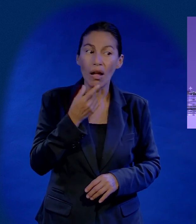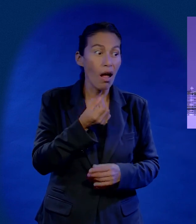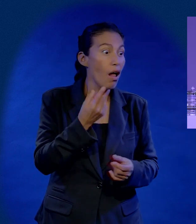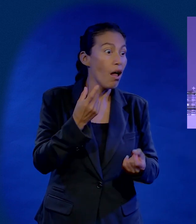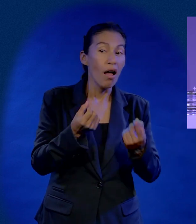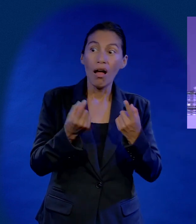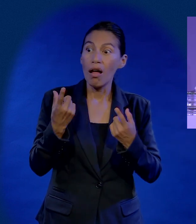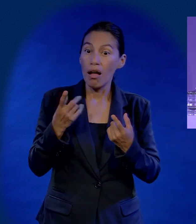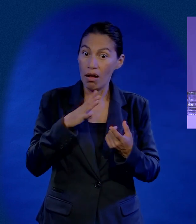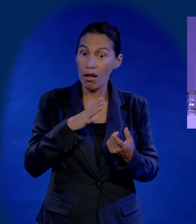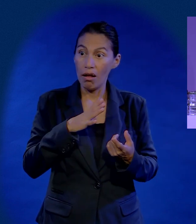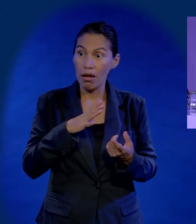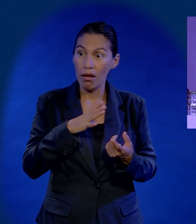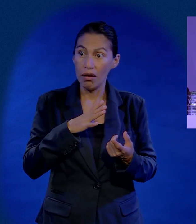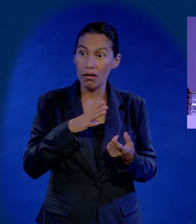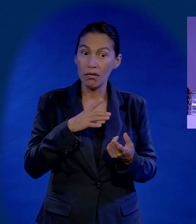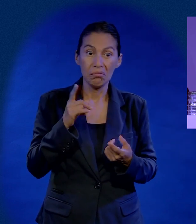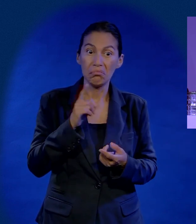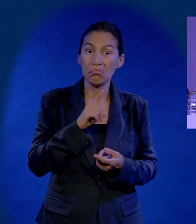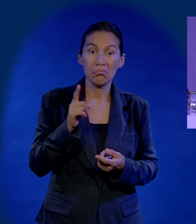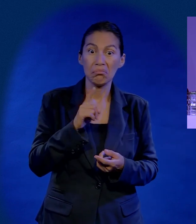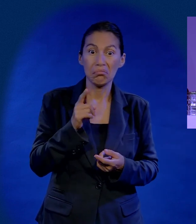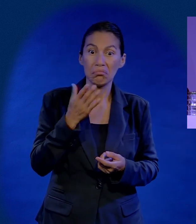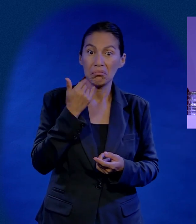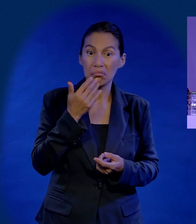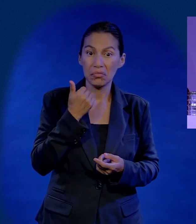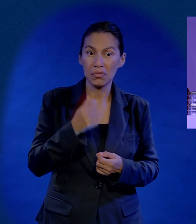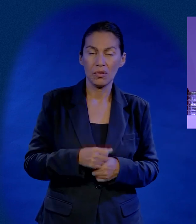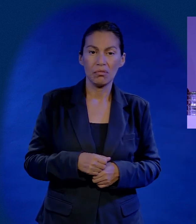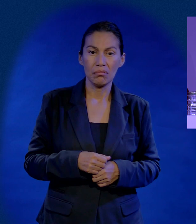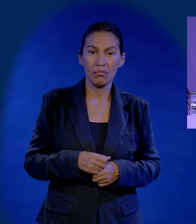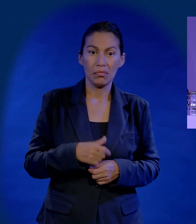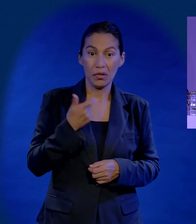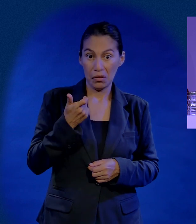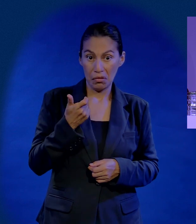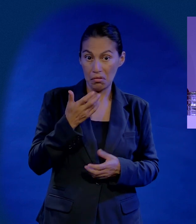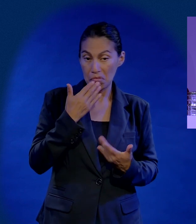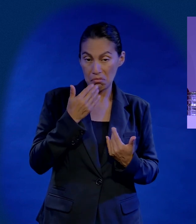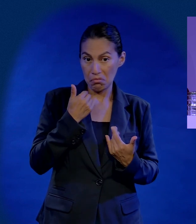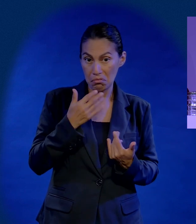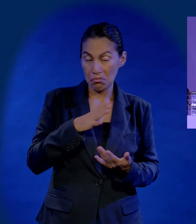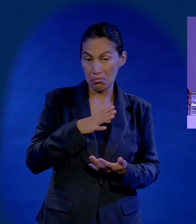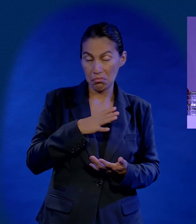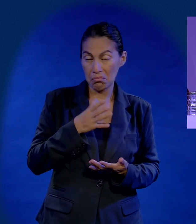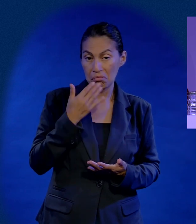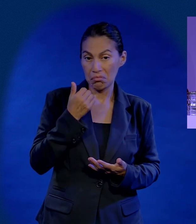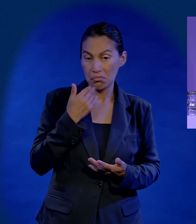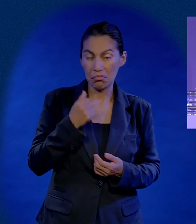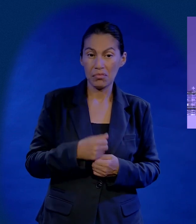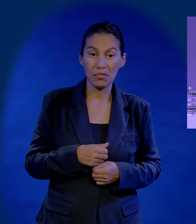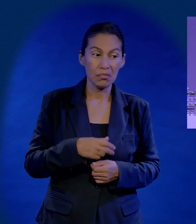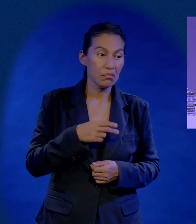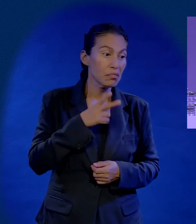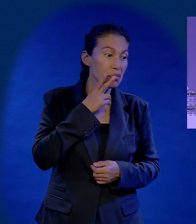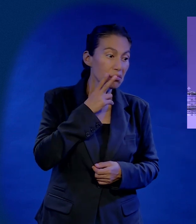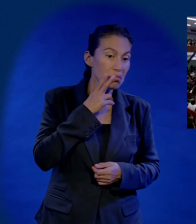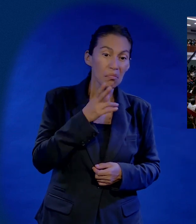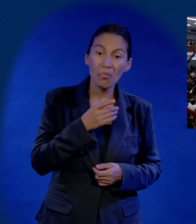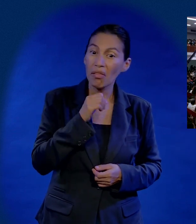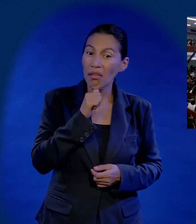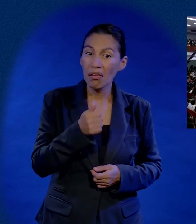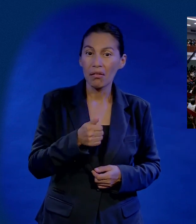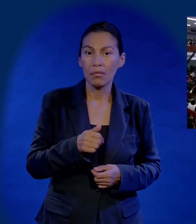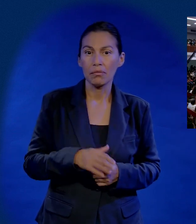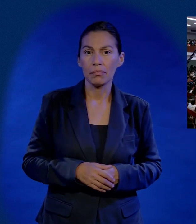un cigarrito. ¿Alguien trae? No, yo no traigo. Mire, eran viciosos, pero ni dinero tenían para eso. No,